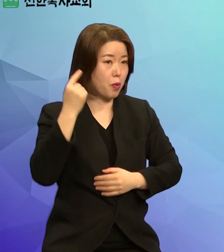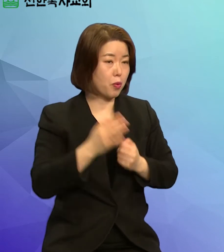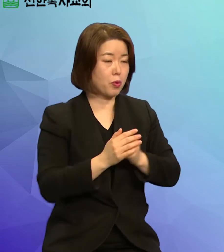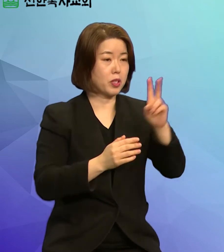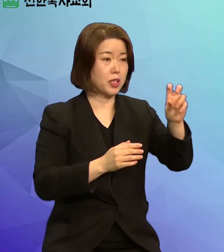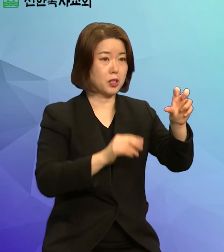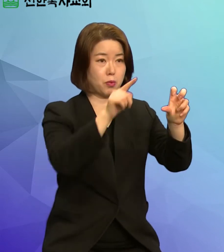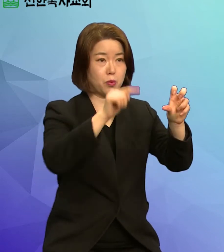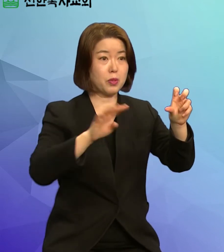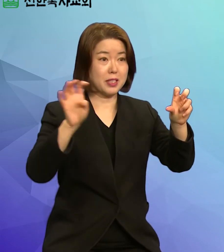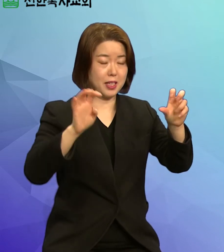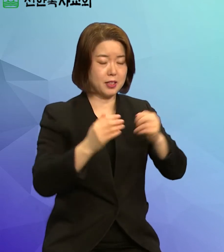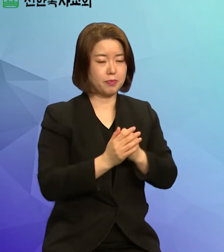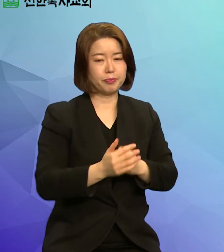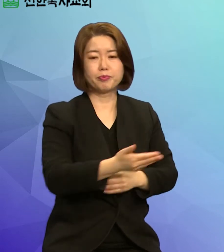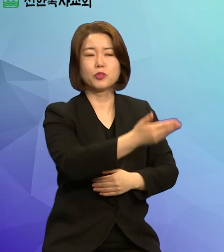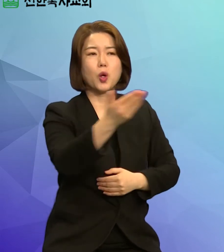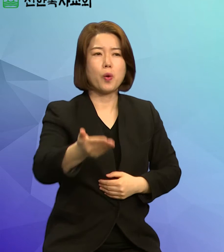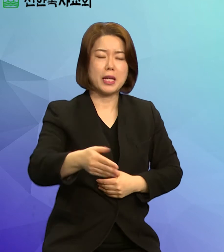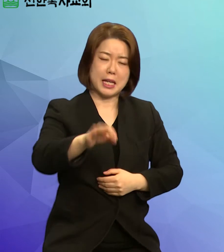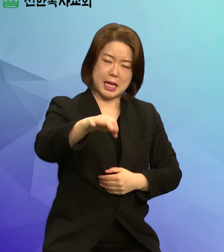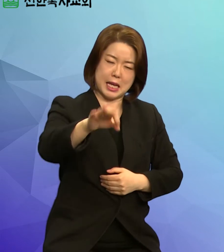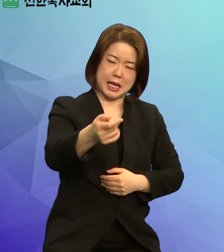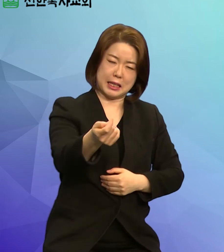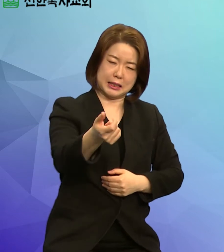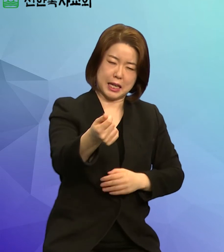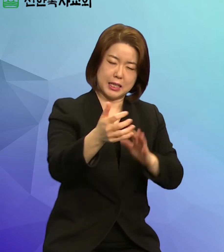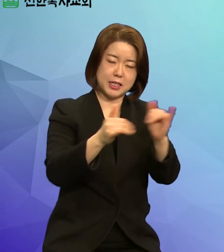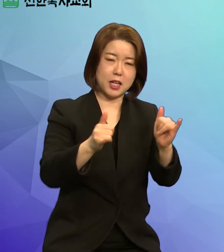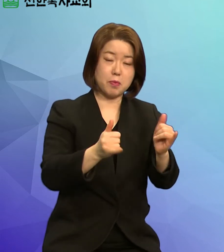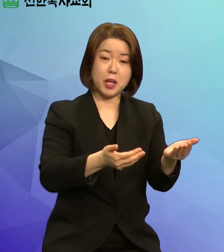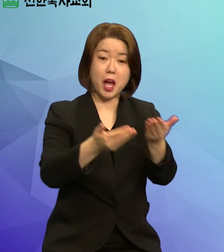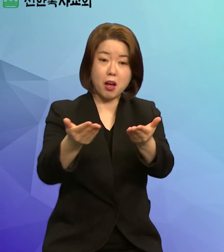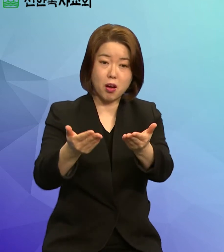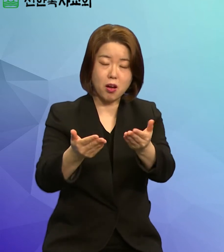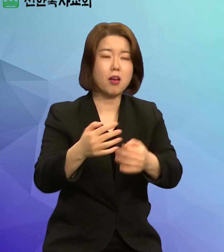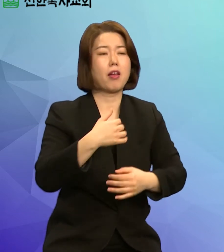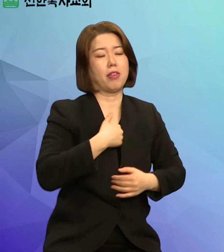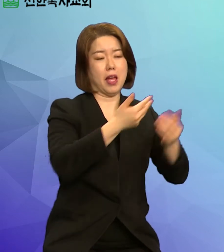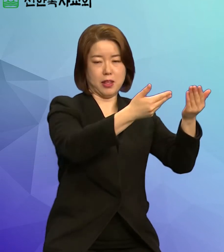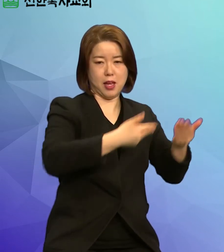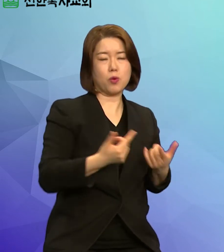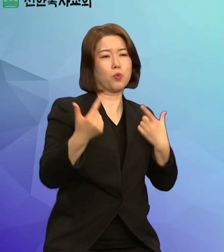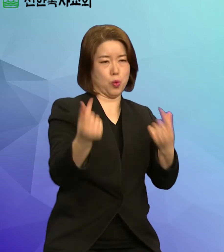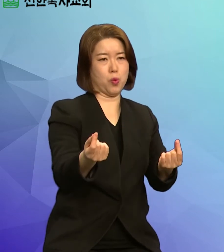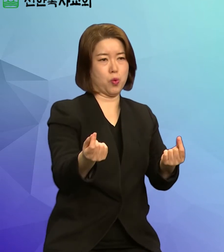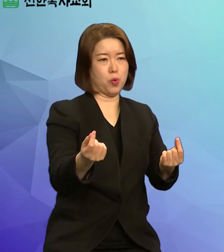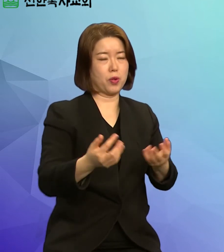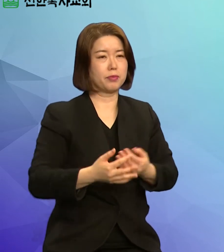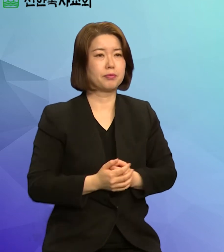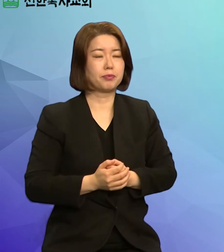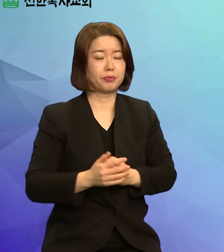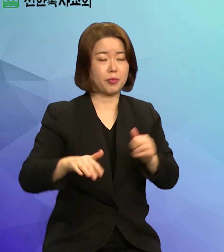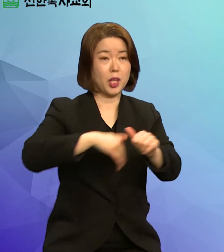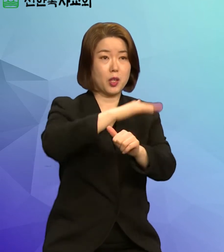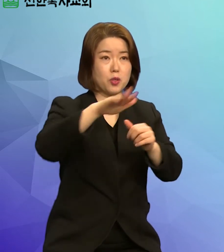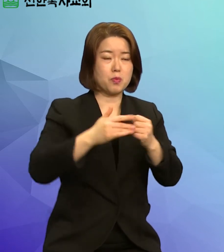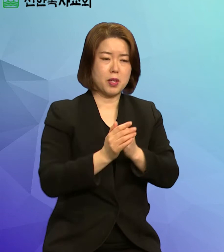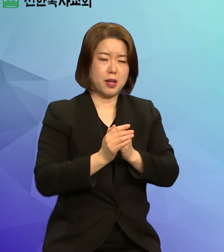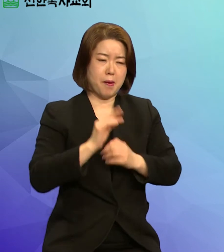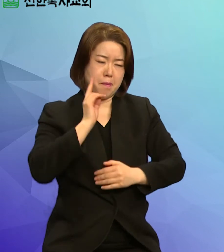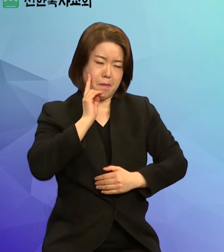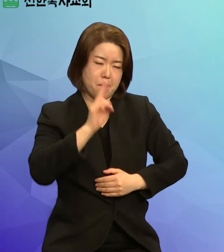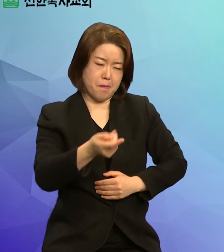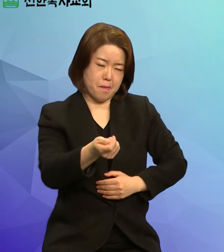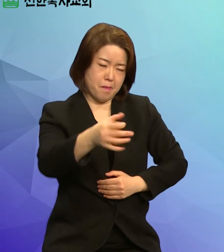중에 지극히 작은 자 하나에게 한 것이 곧 나에게 한 것이라. 우리 주위에 지극히 작은